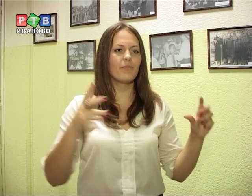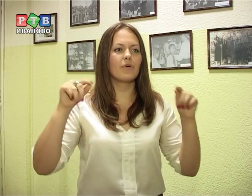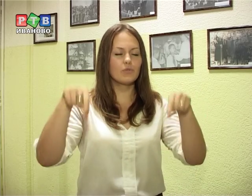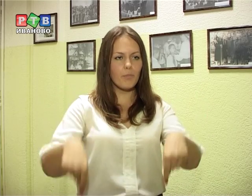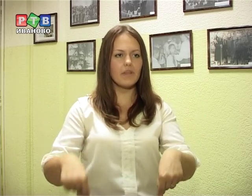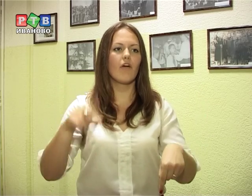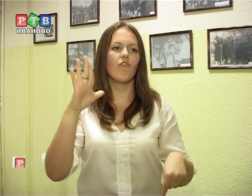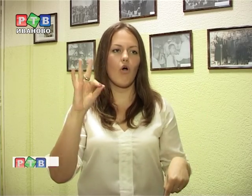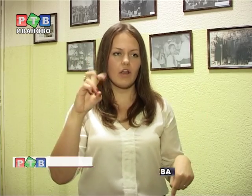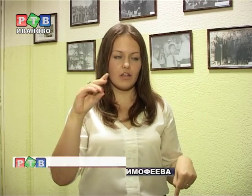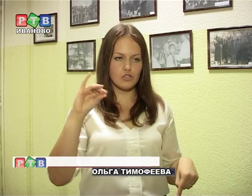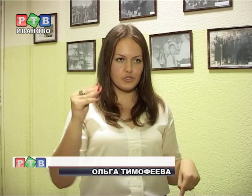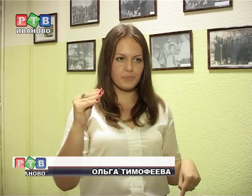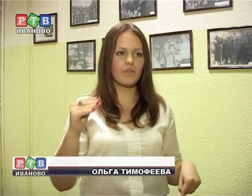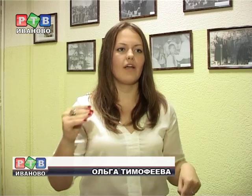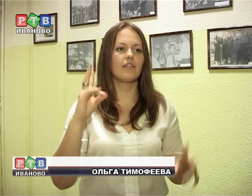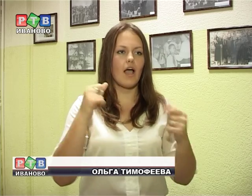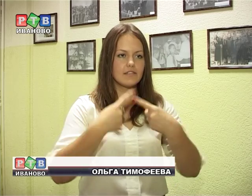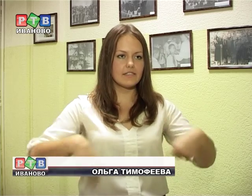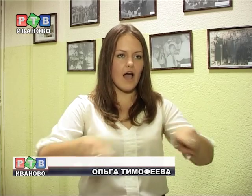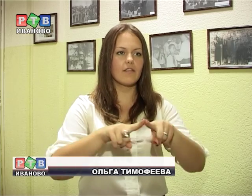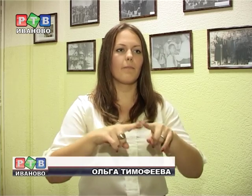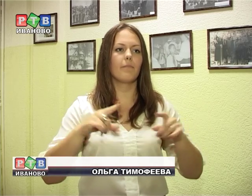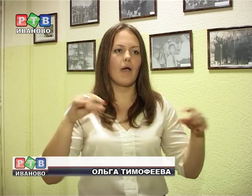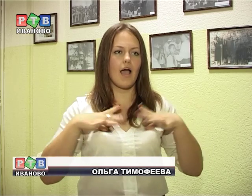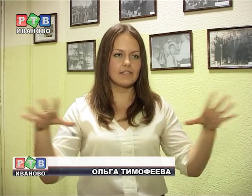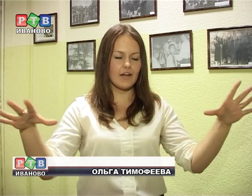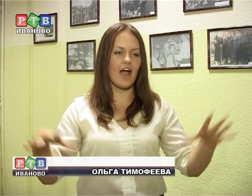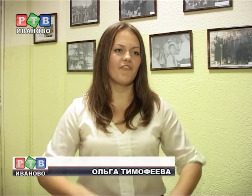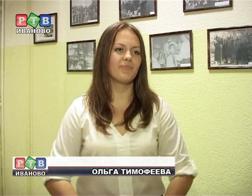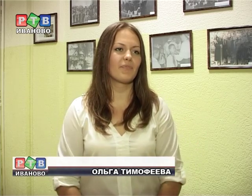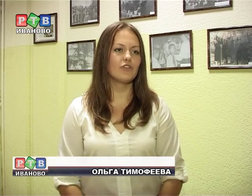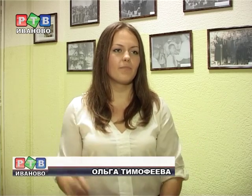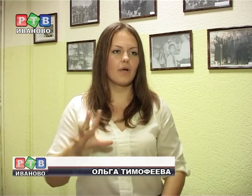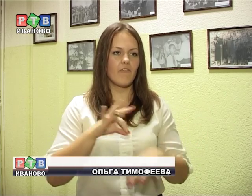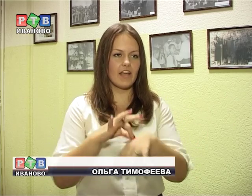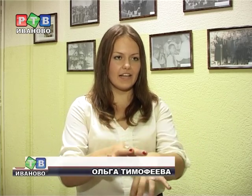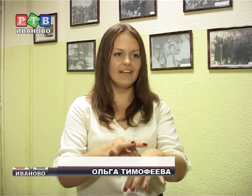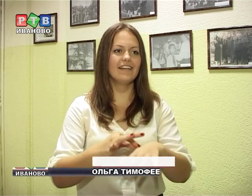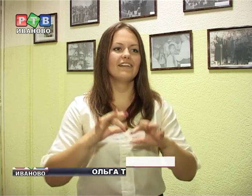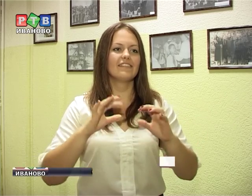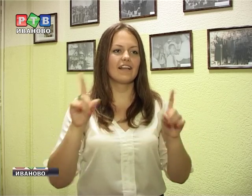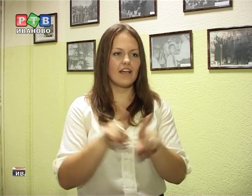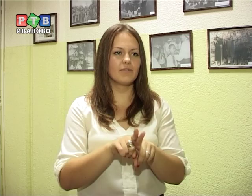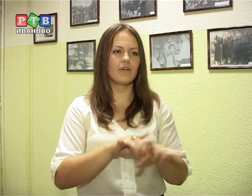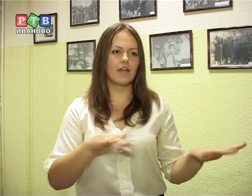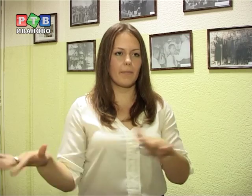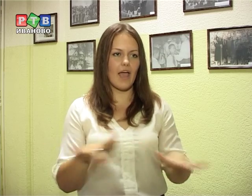После окончания школы я хочу поступить в училище культуры на специальность организатор праздников, чтобы проводить